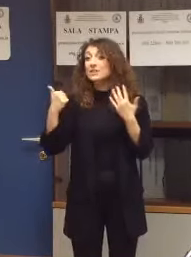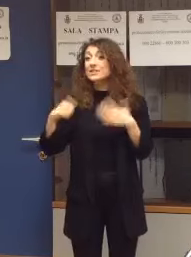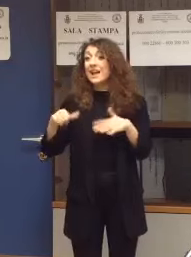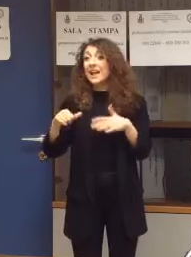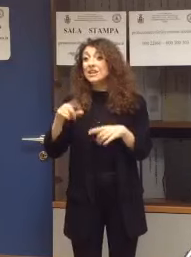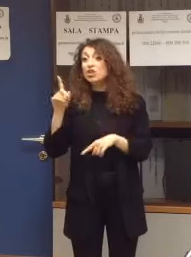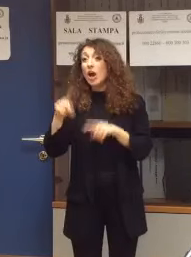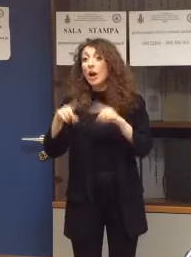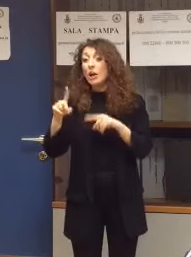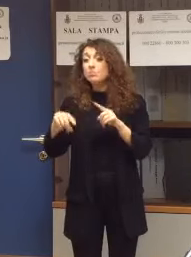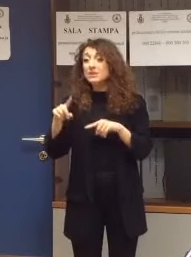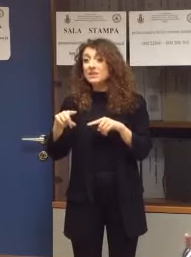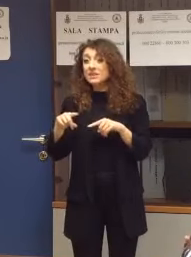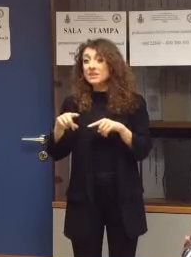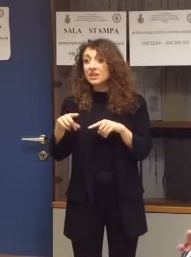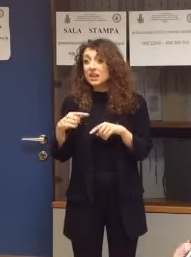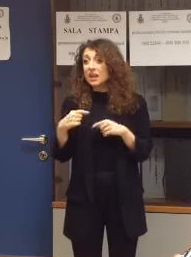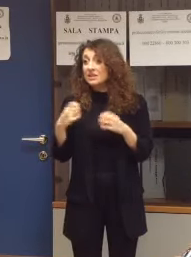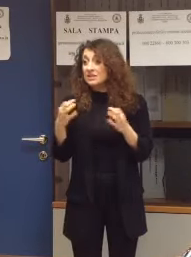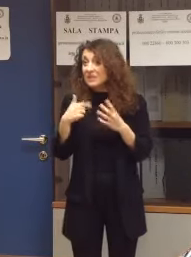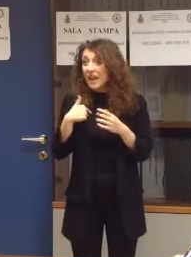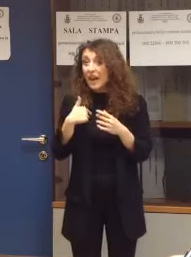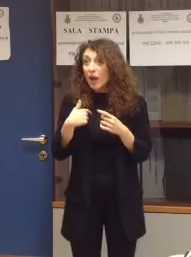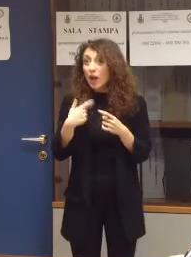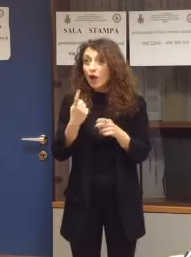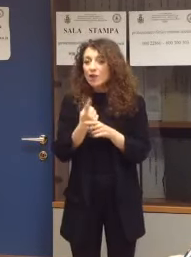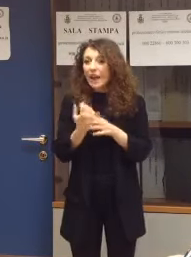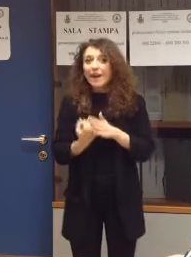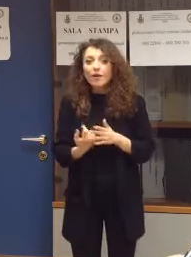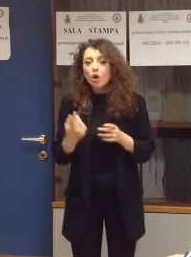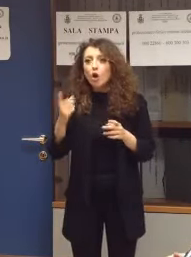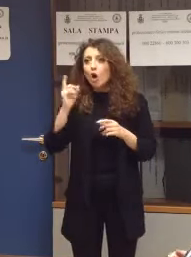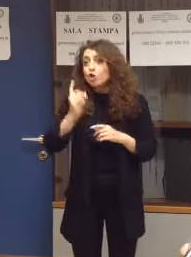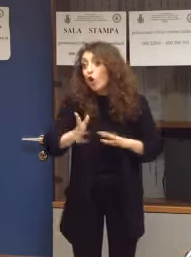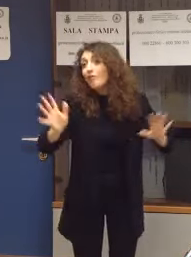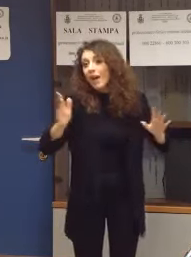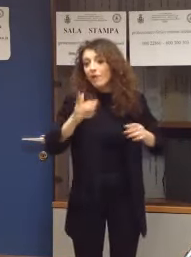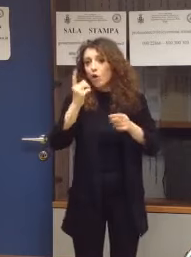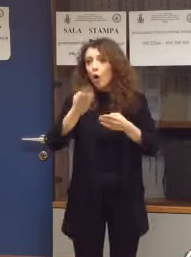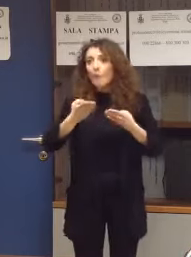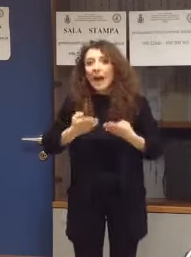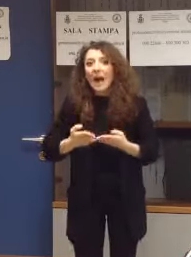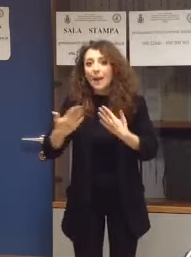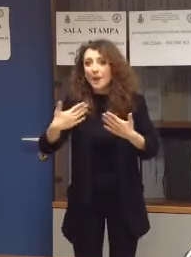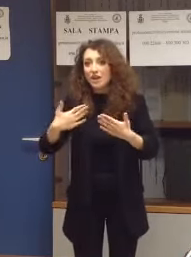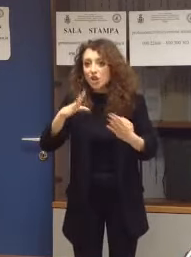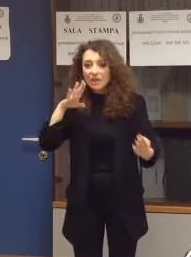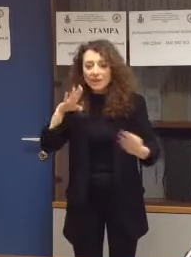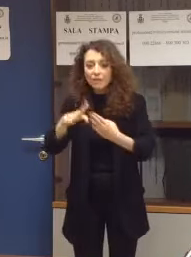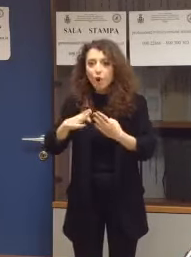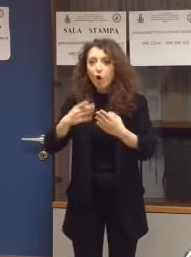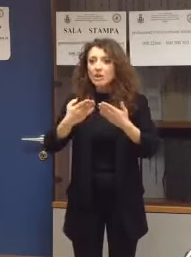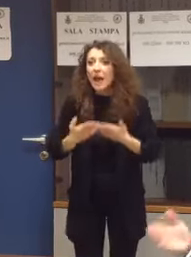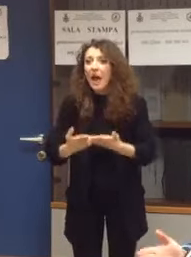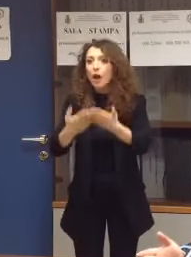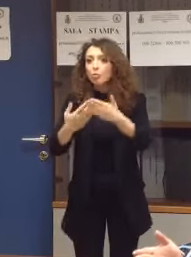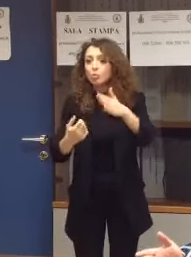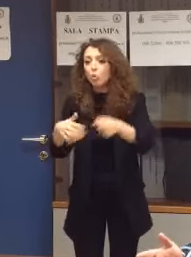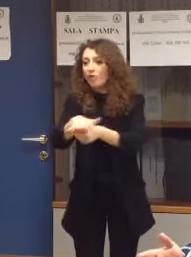devo sfamare con i soldi che mi dà la regione siciliana, se io devo far fronte all'emergenza con quella, a quest'ora c'era